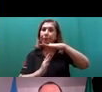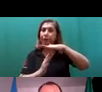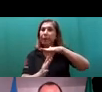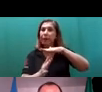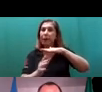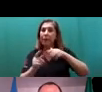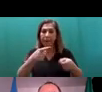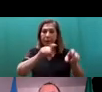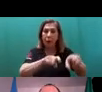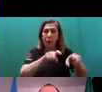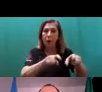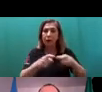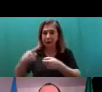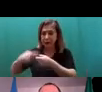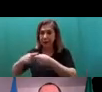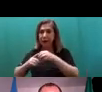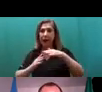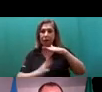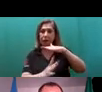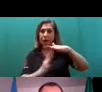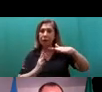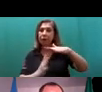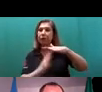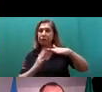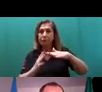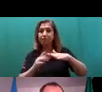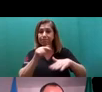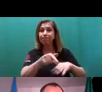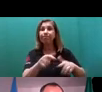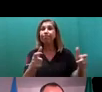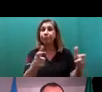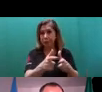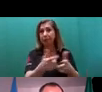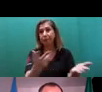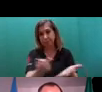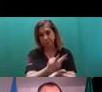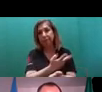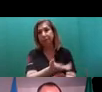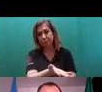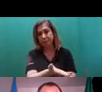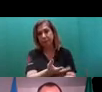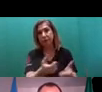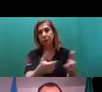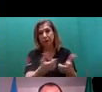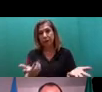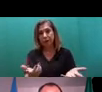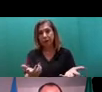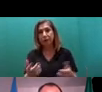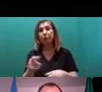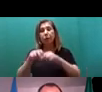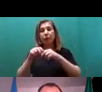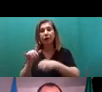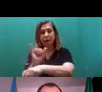em risco a estabilidade local. Um fator estratégico nessas cidades é